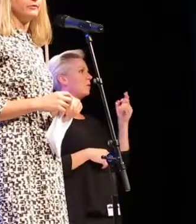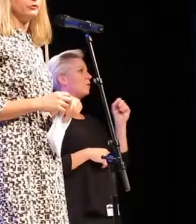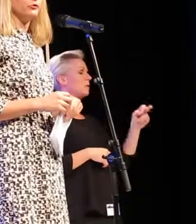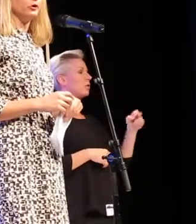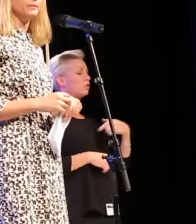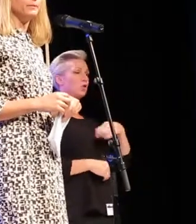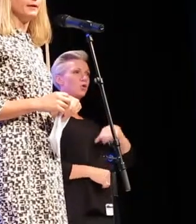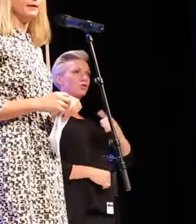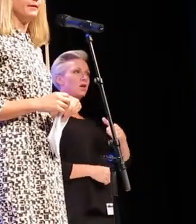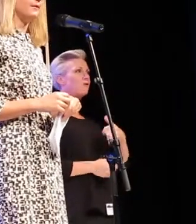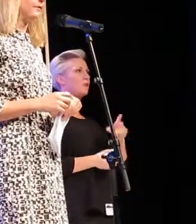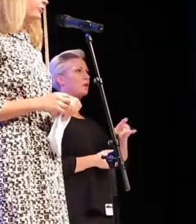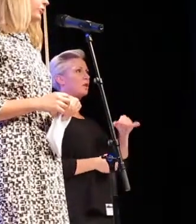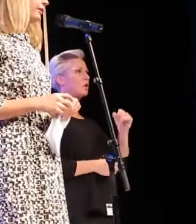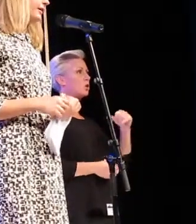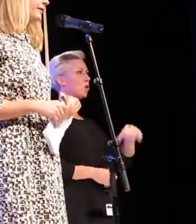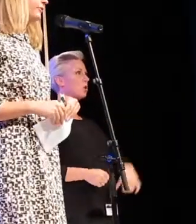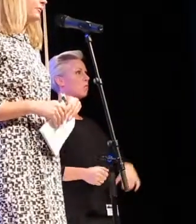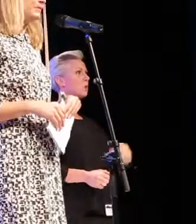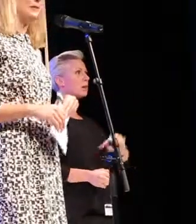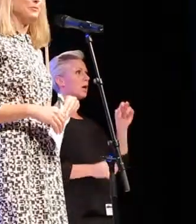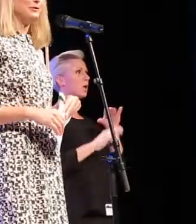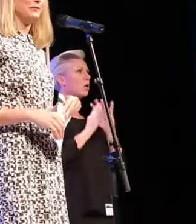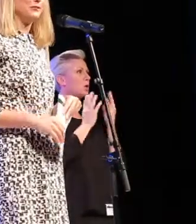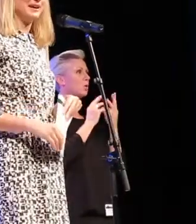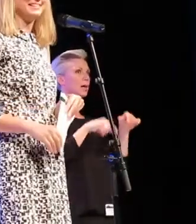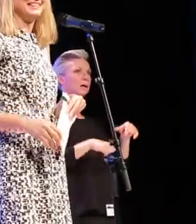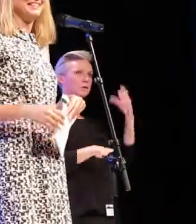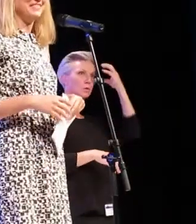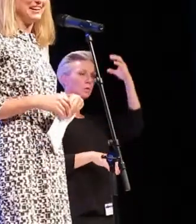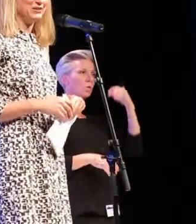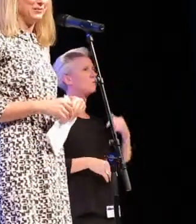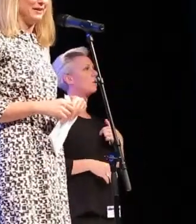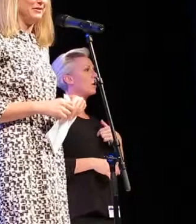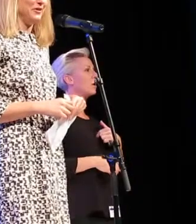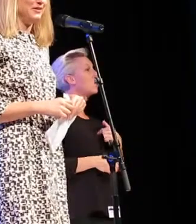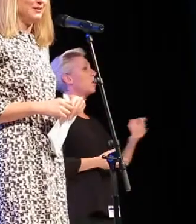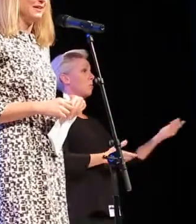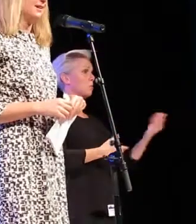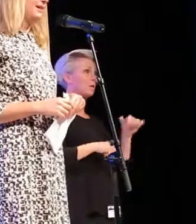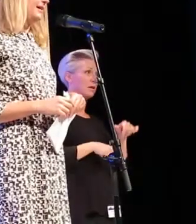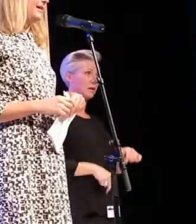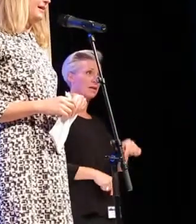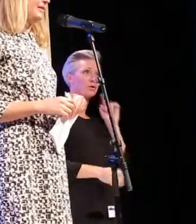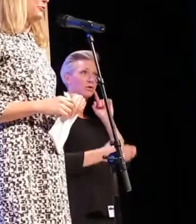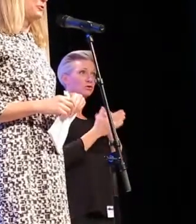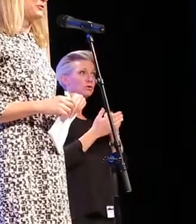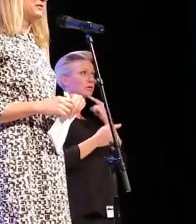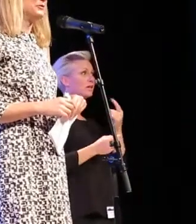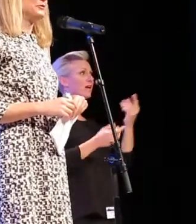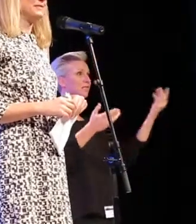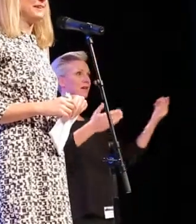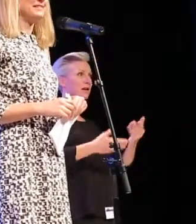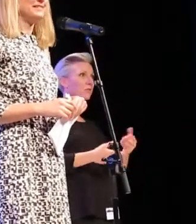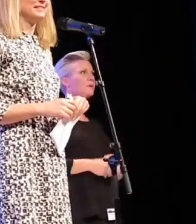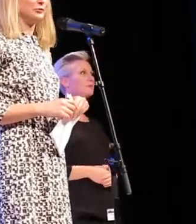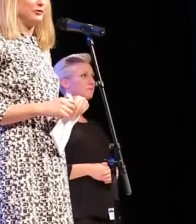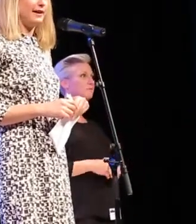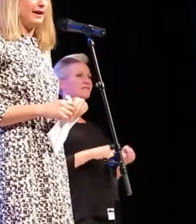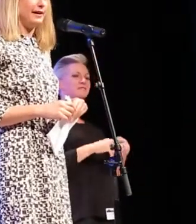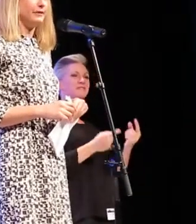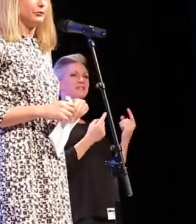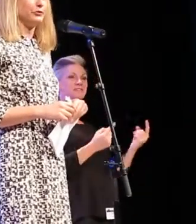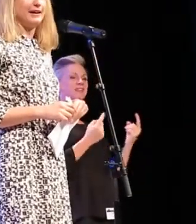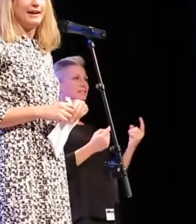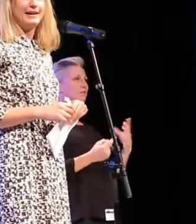miljöborgarråd i Stockholm. Och jag har blivit inbjuden för att hälsa er välkomna idag. Och det känns ju fantastiskt